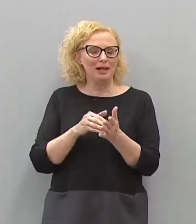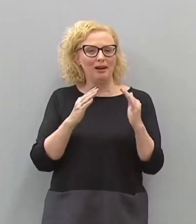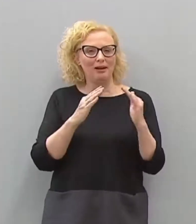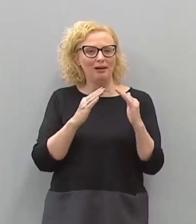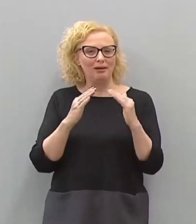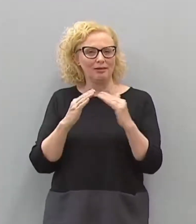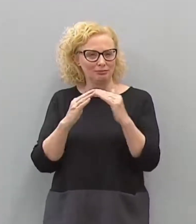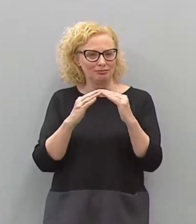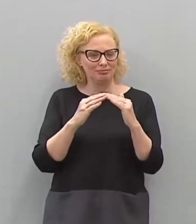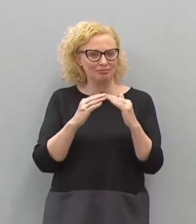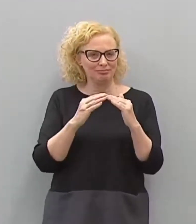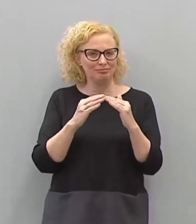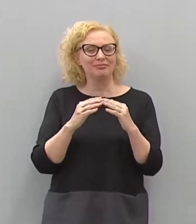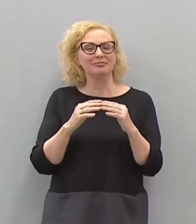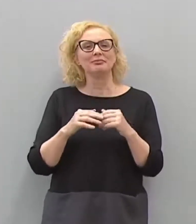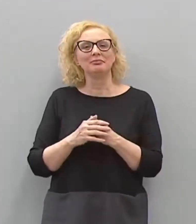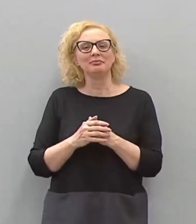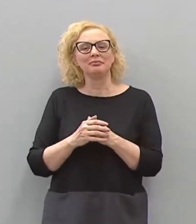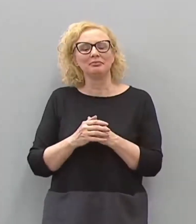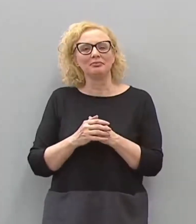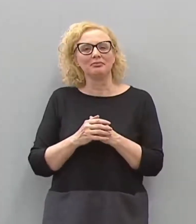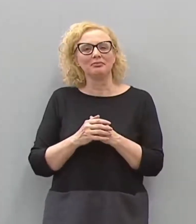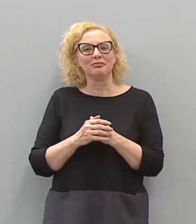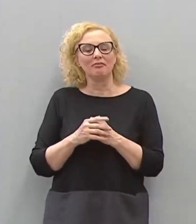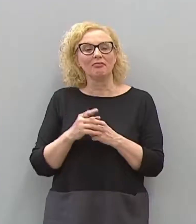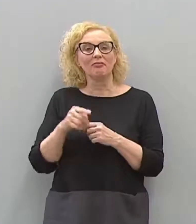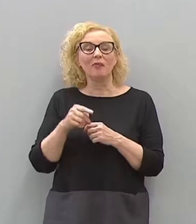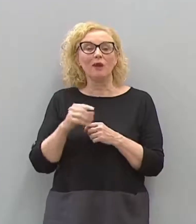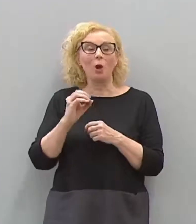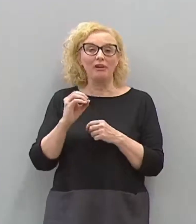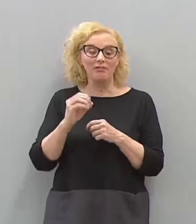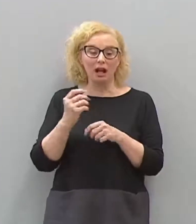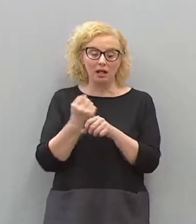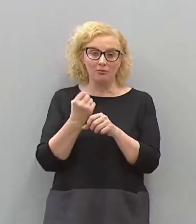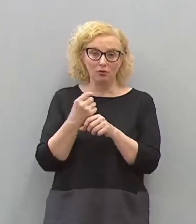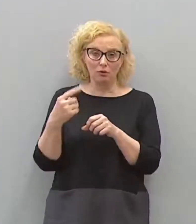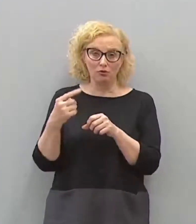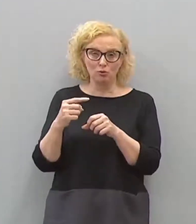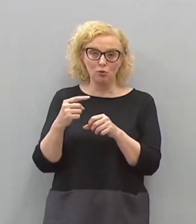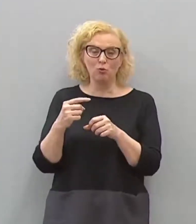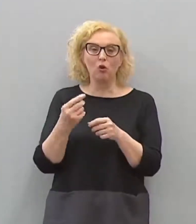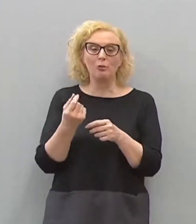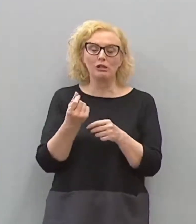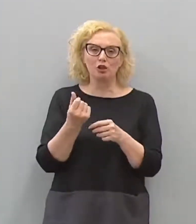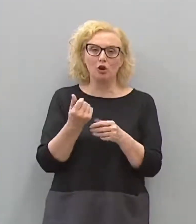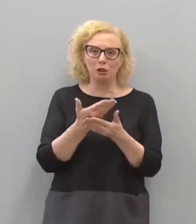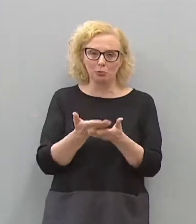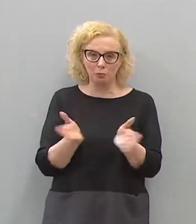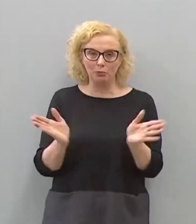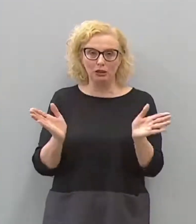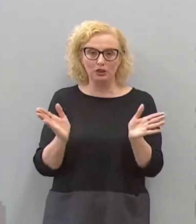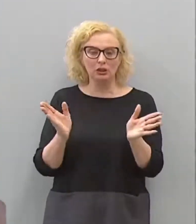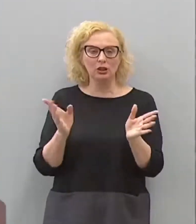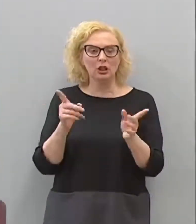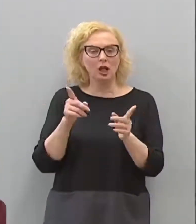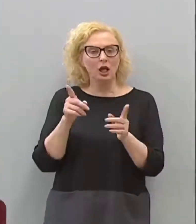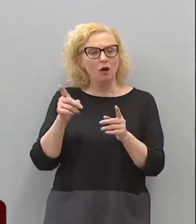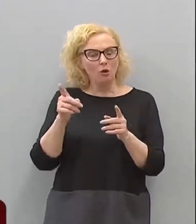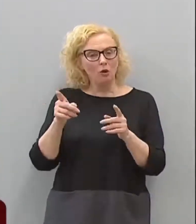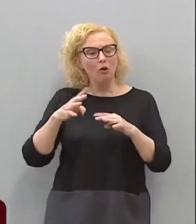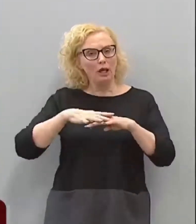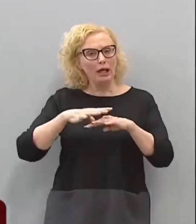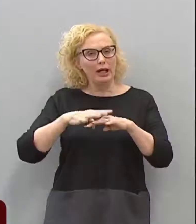al progetto di open fiber che appunto e lavora con soldi pubblici quindi un progetto di concessione a realizzare a gestire la rete